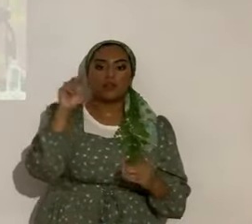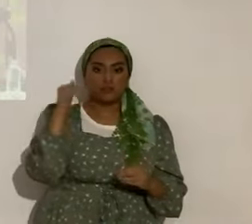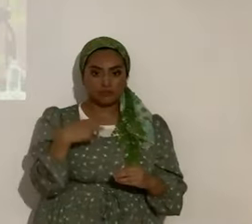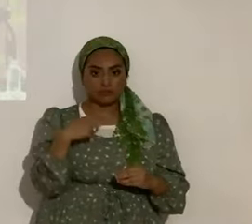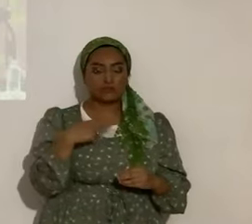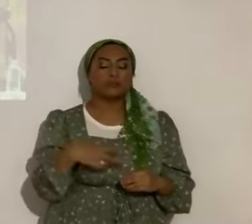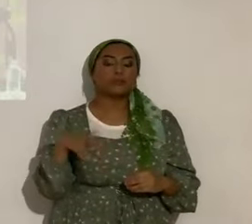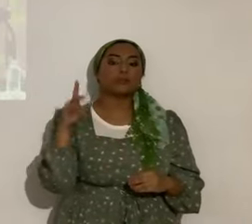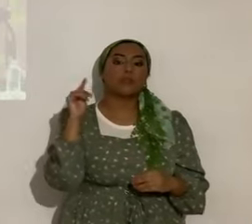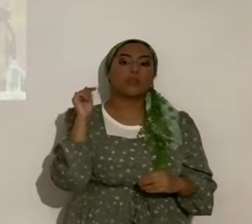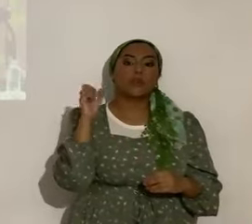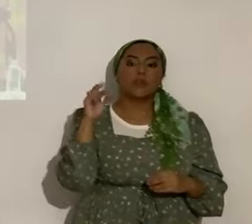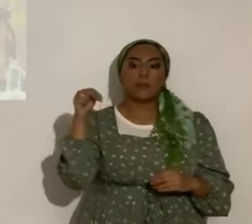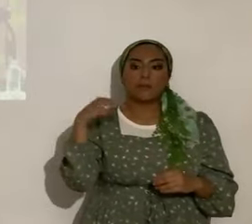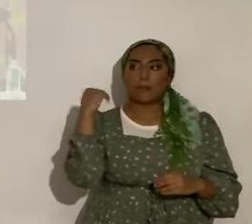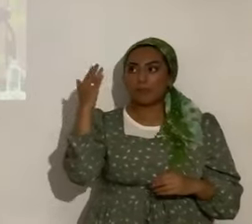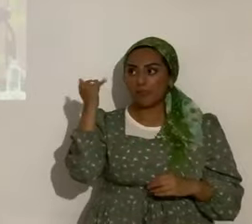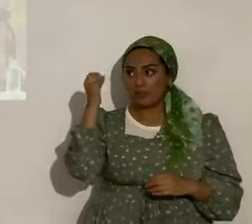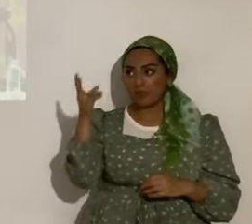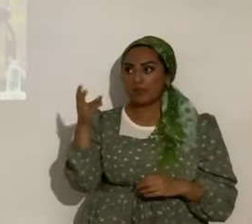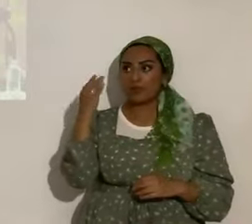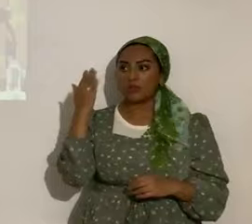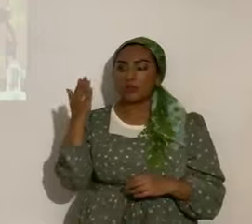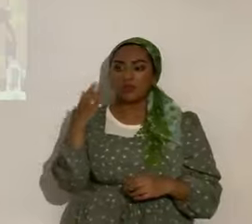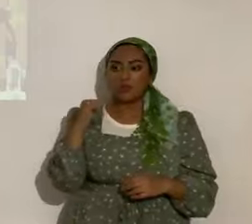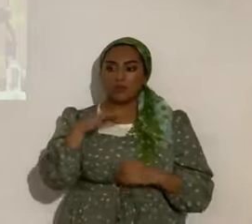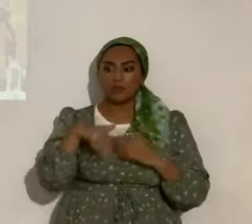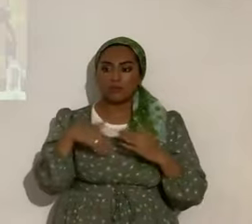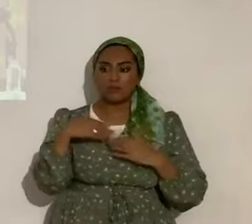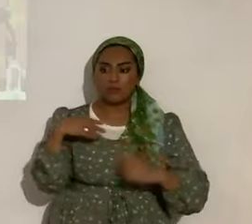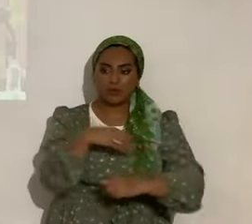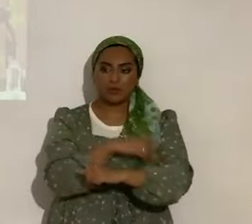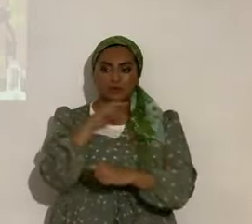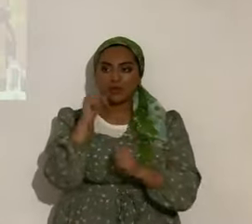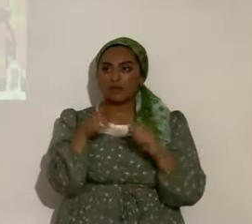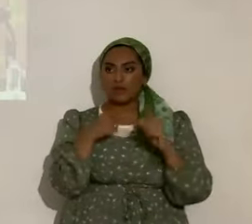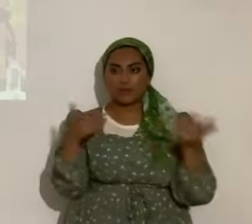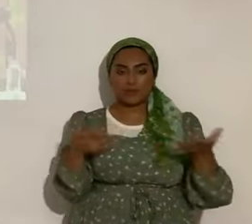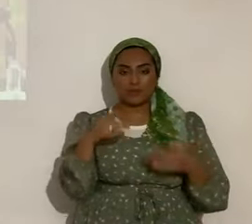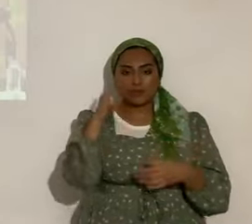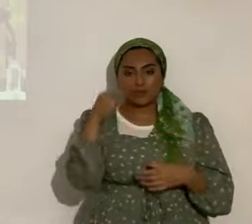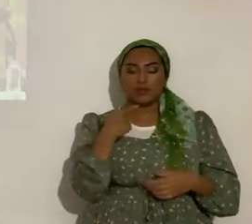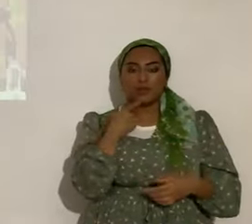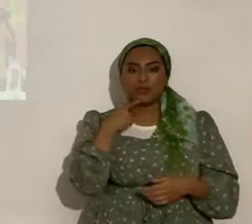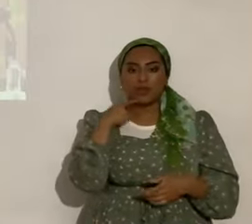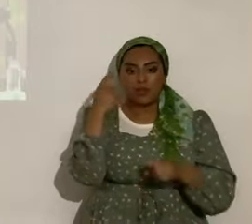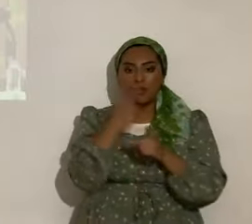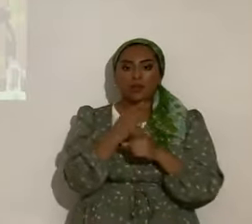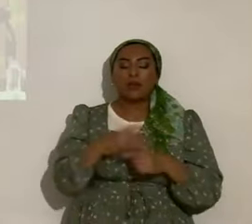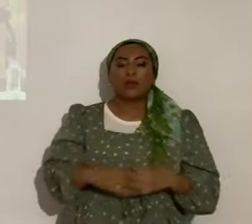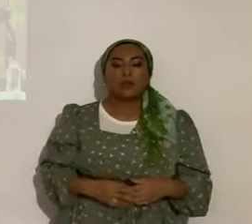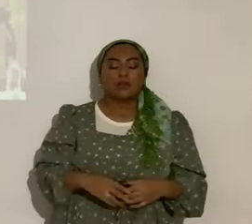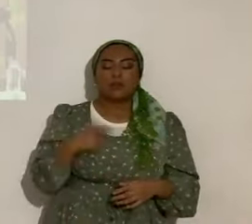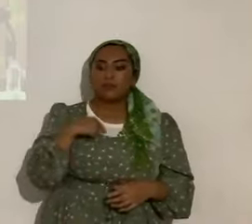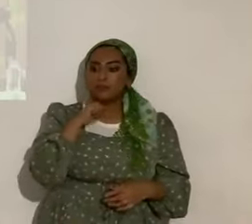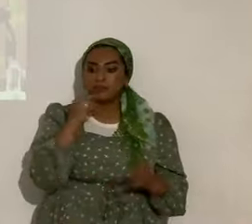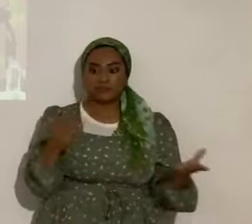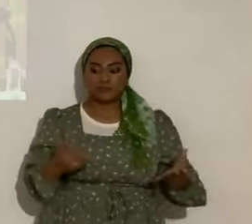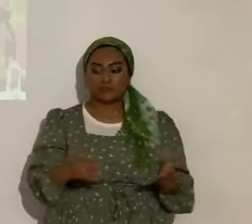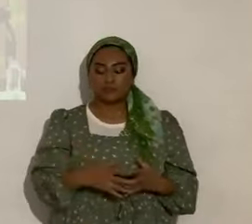La Torah, Yahshua mismo es sobrenatural. Él no es de este mundo. Él lo dijo, ¿o no? Yo no soy de este